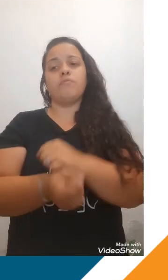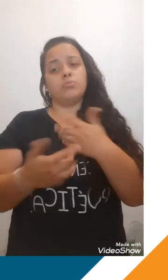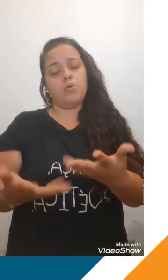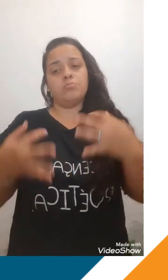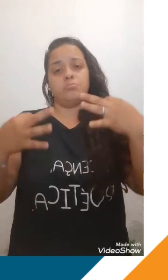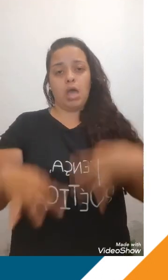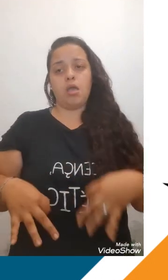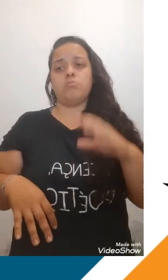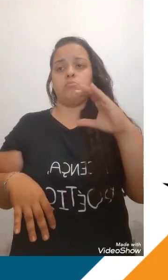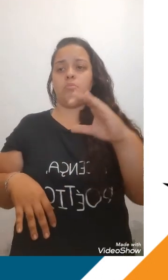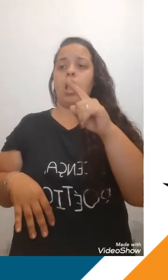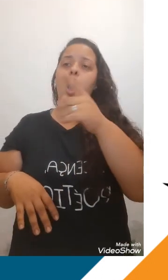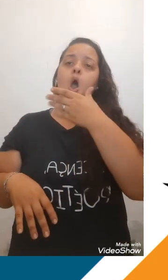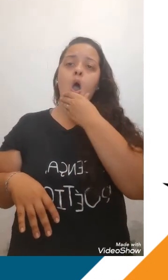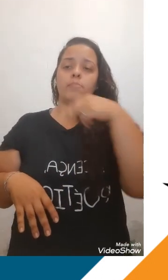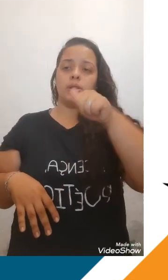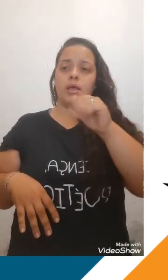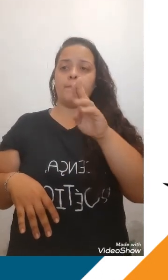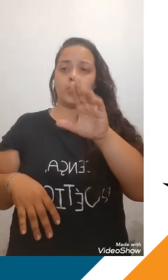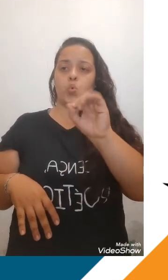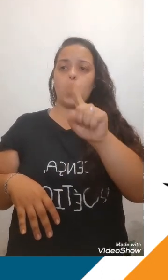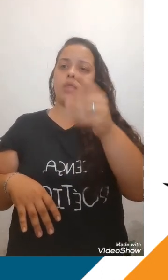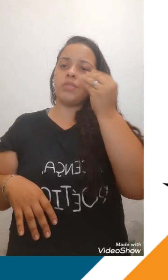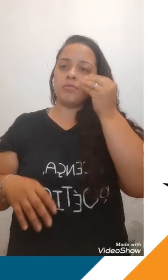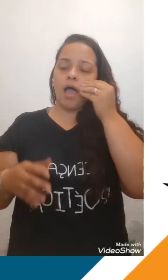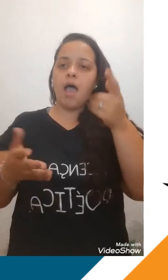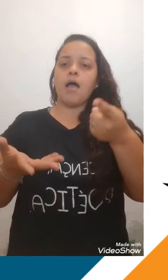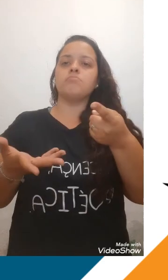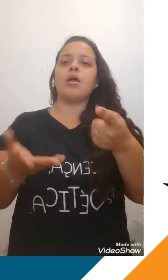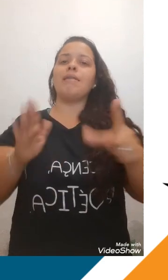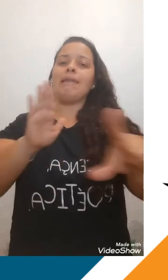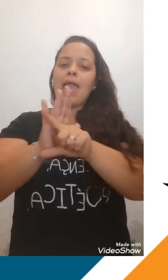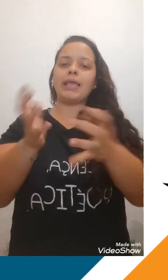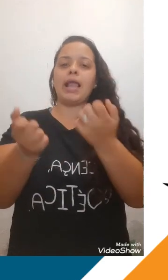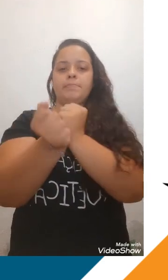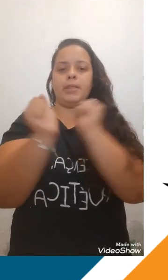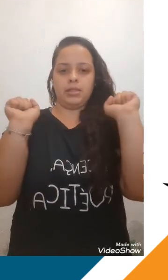via legalista de libertação. Tudo bem, pessoal?